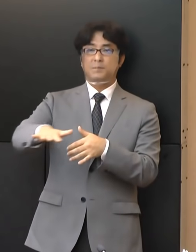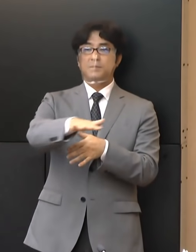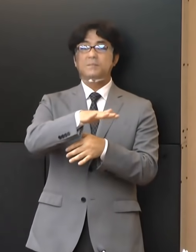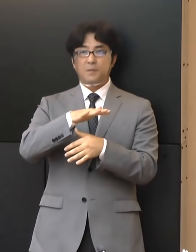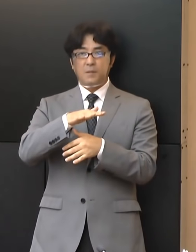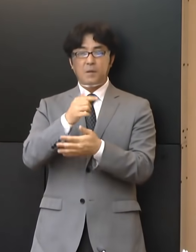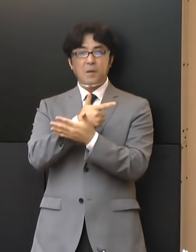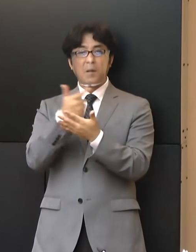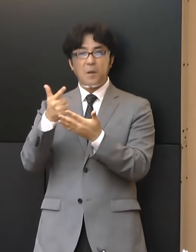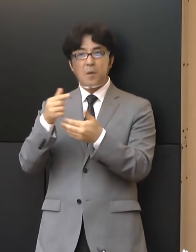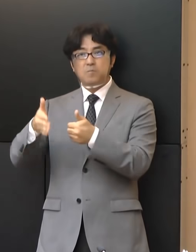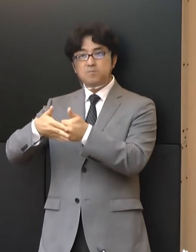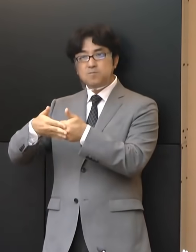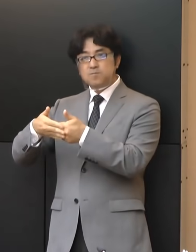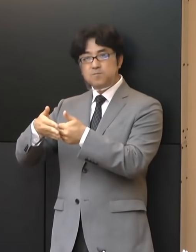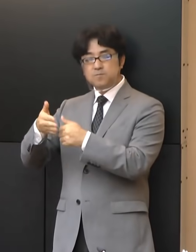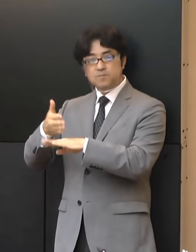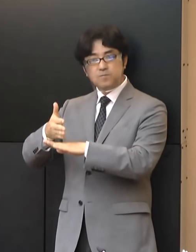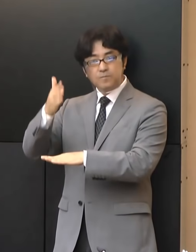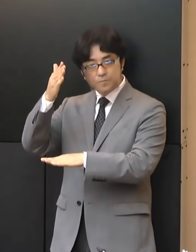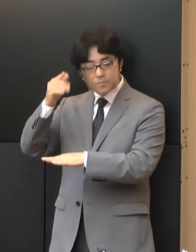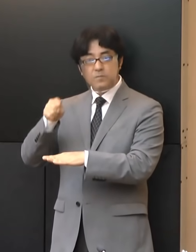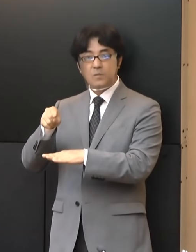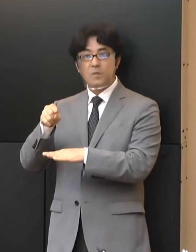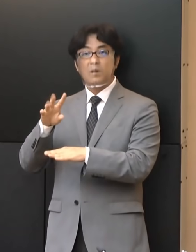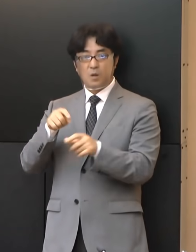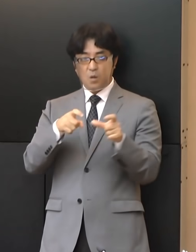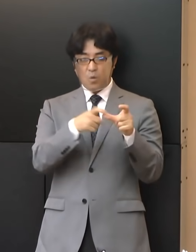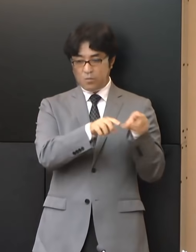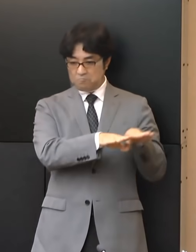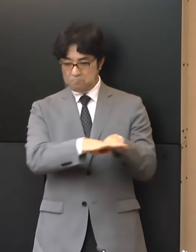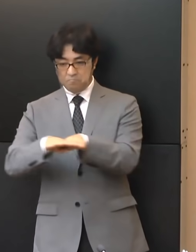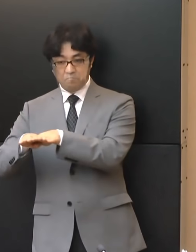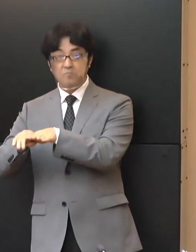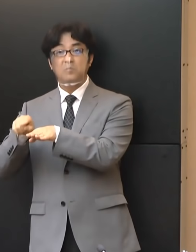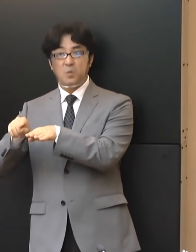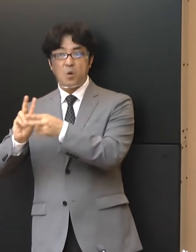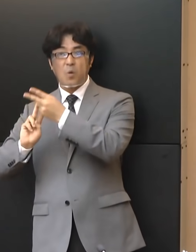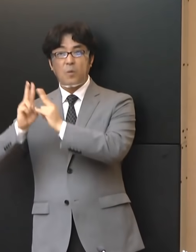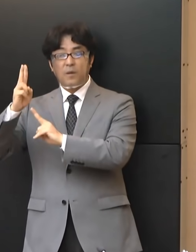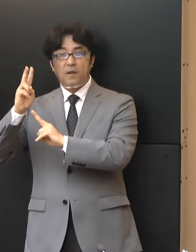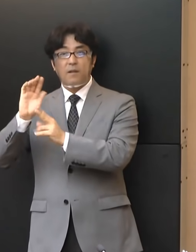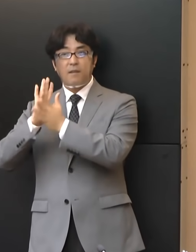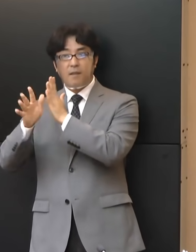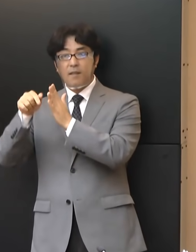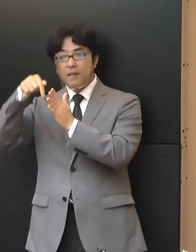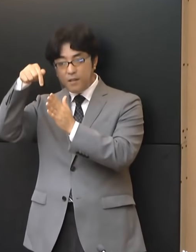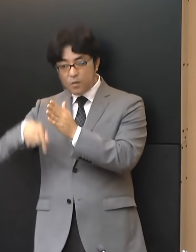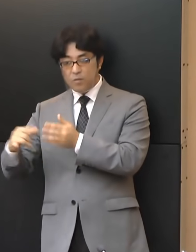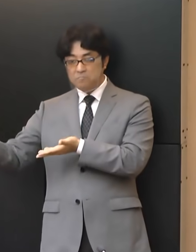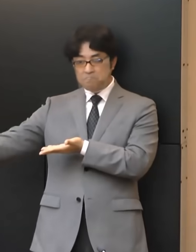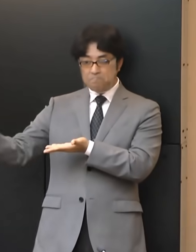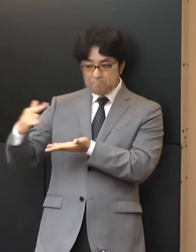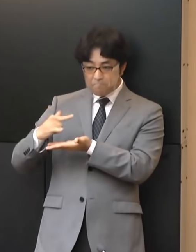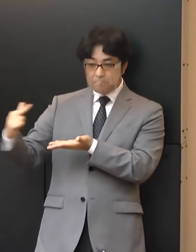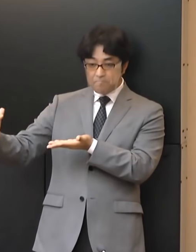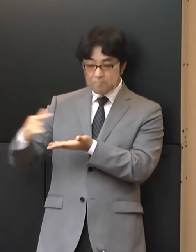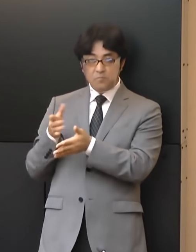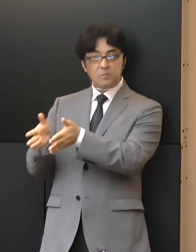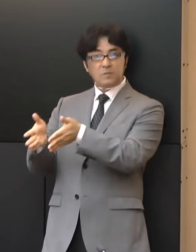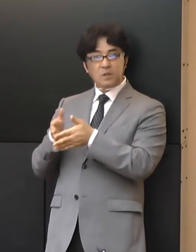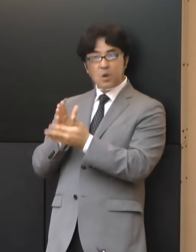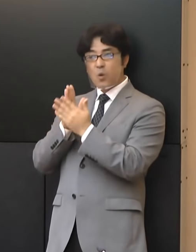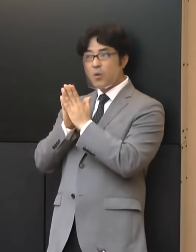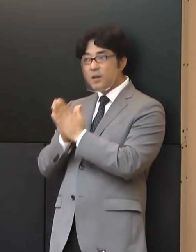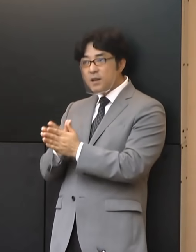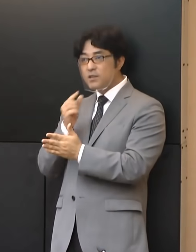くさんの方々のご協力によって、このゴールデンウィークの沖縄への旅行を控えていただくということによって